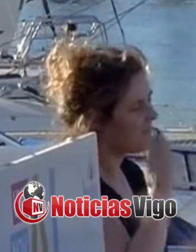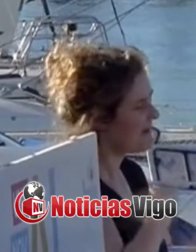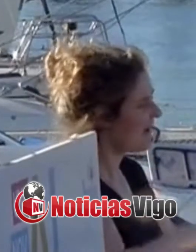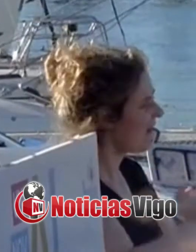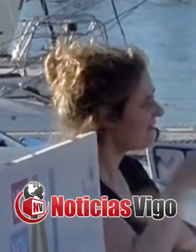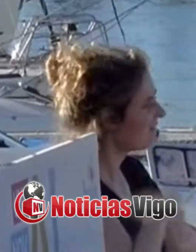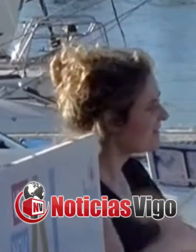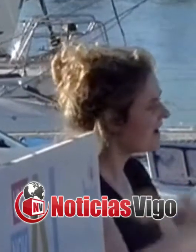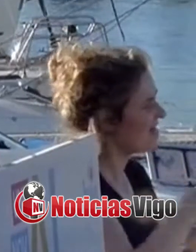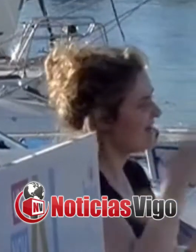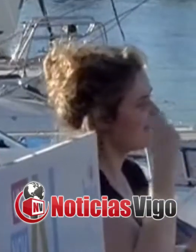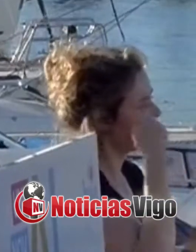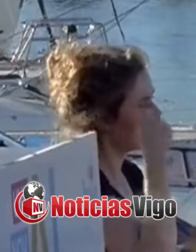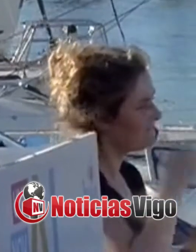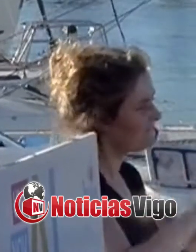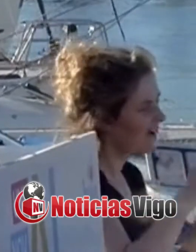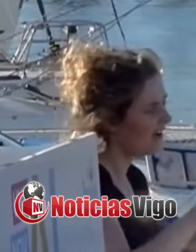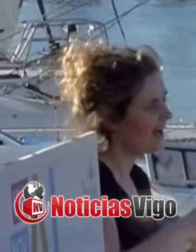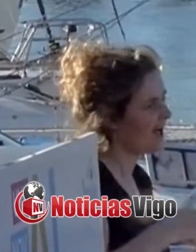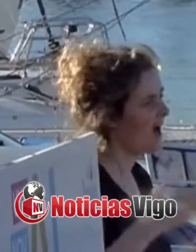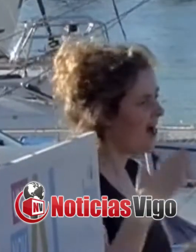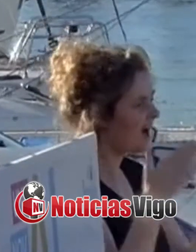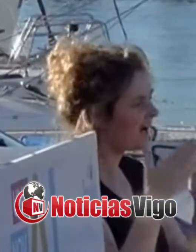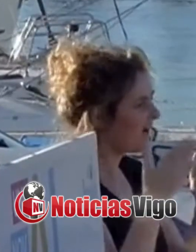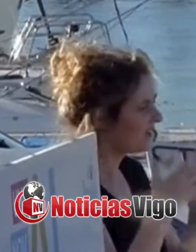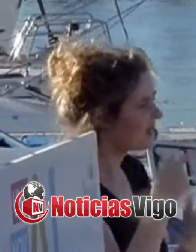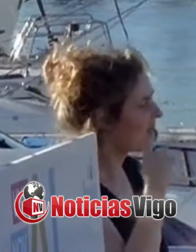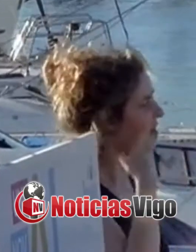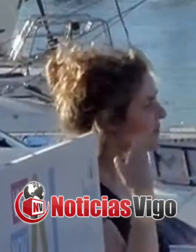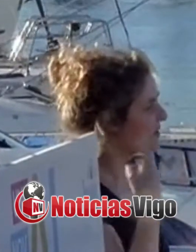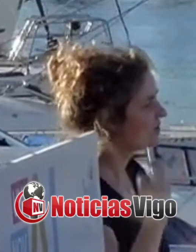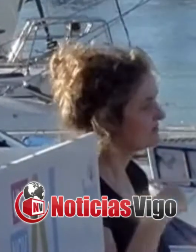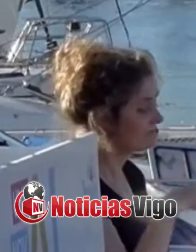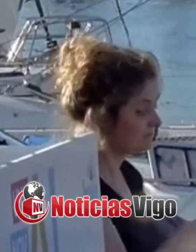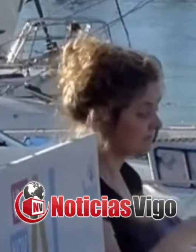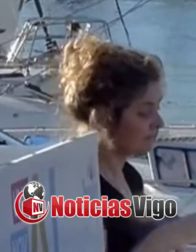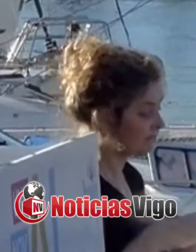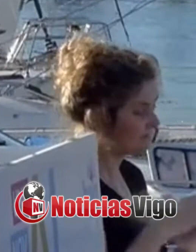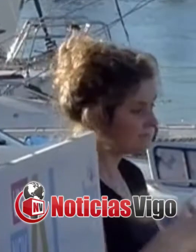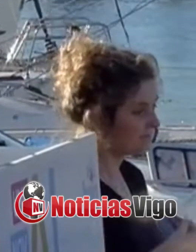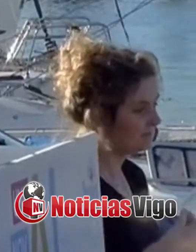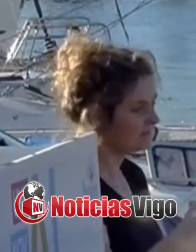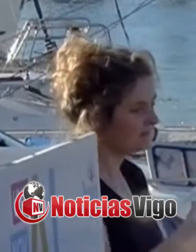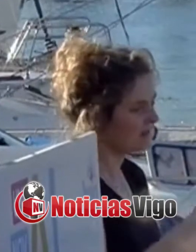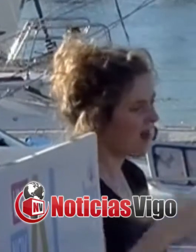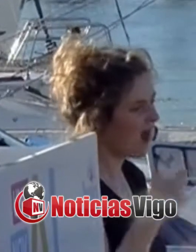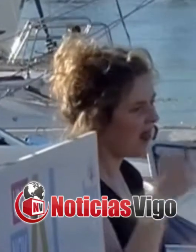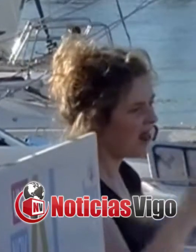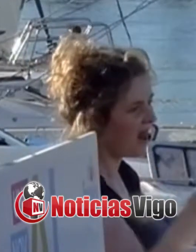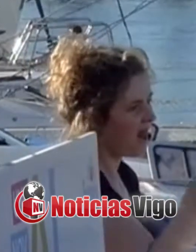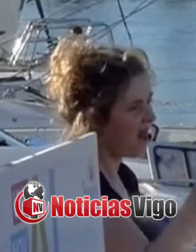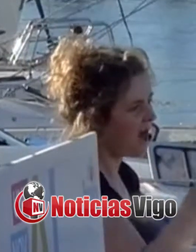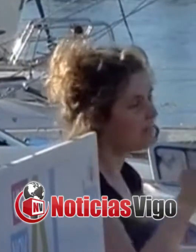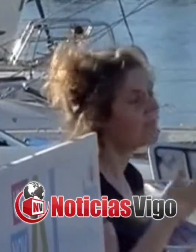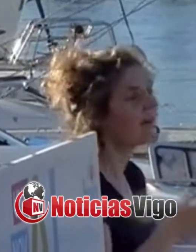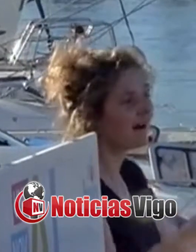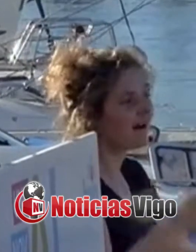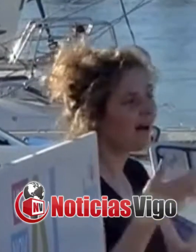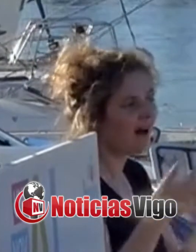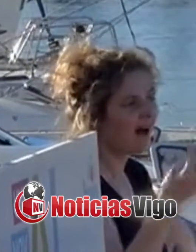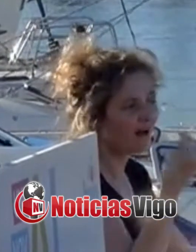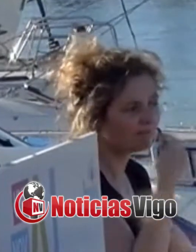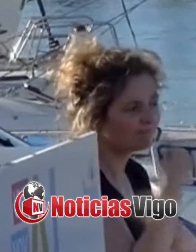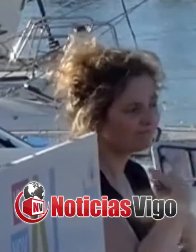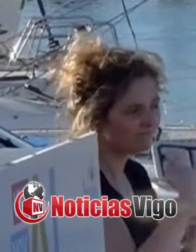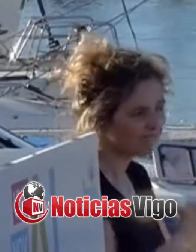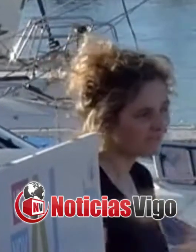na feira e nas casas de Bouzas. Nunha daquelas gamelas, en longas travesías para gañar o sustento